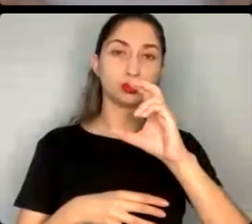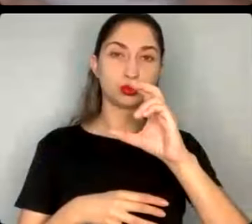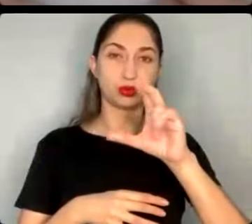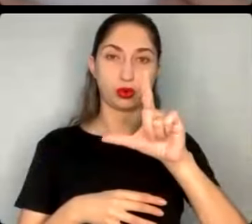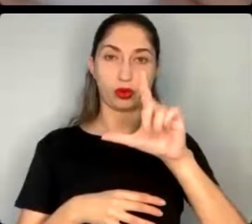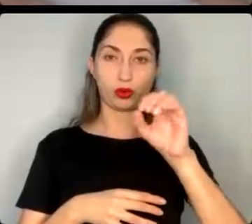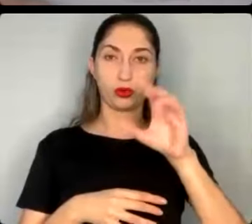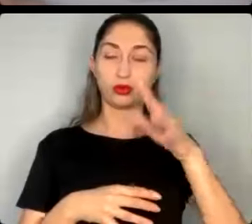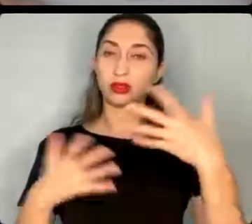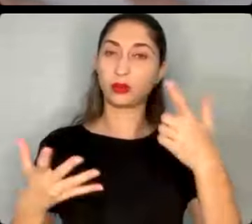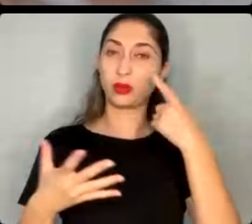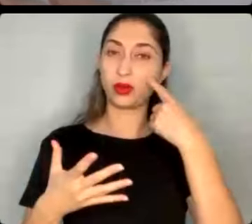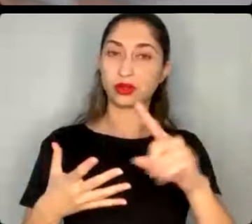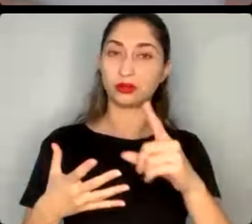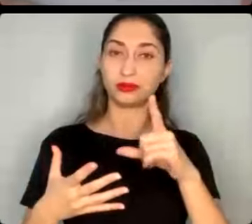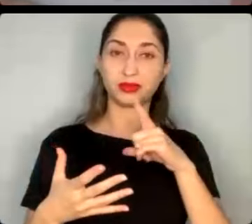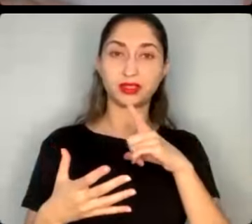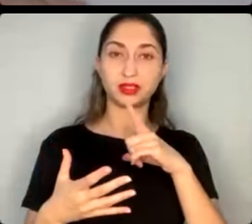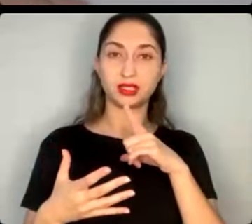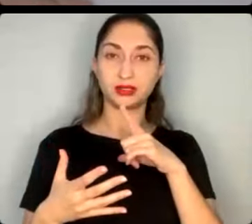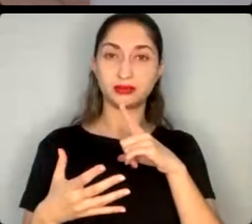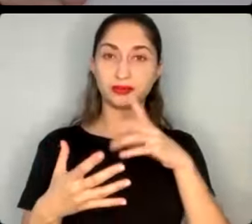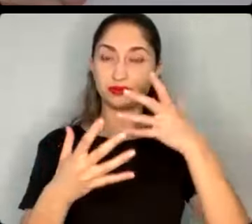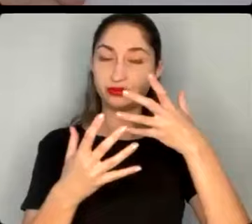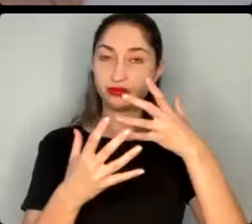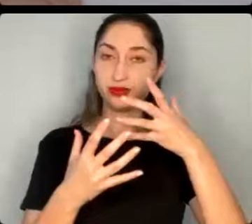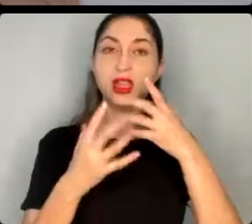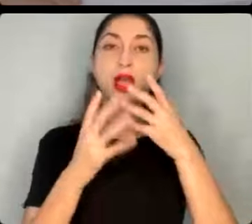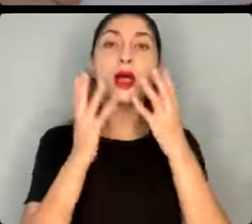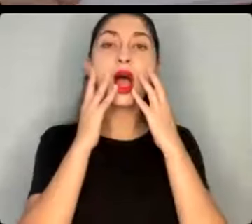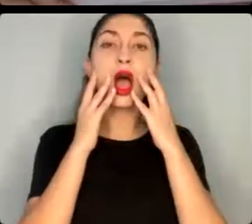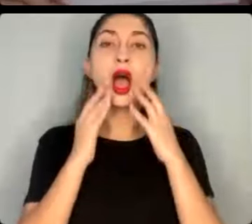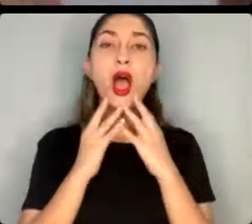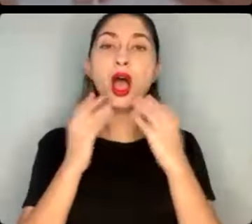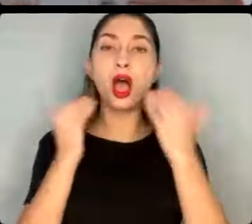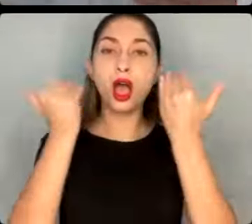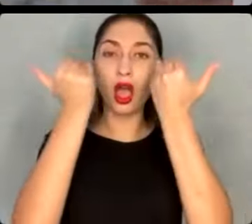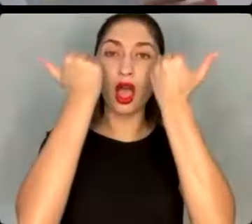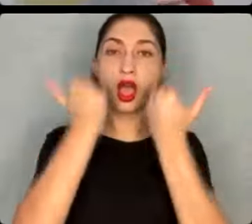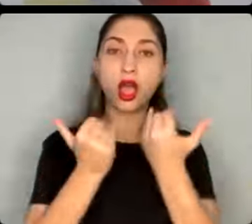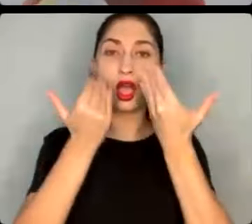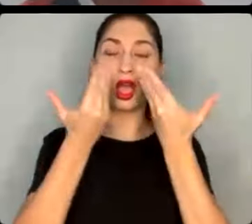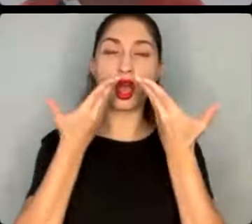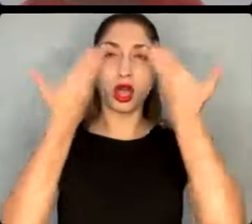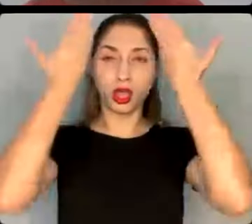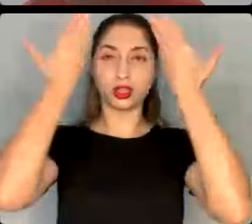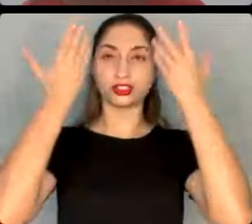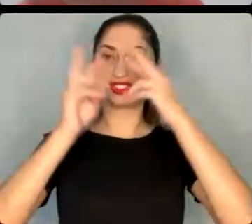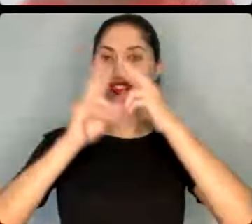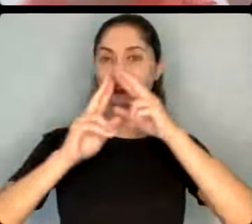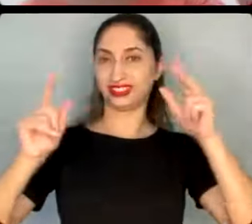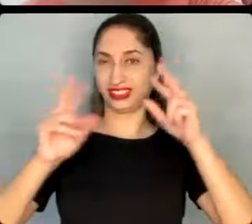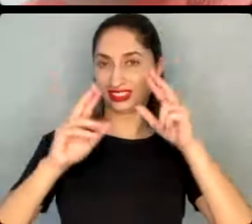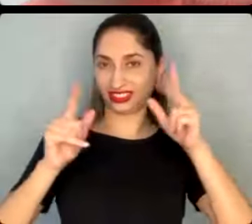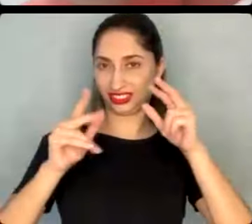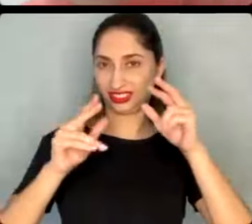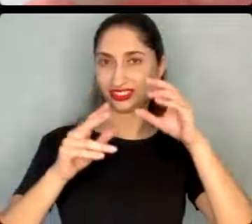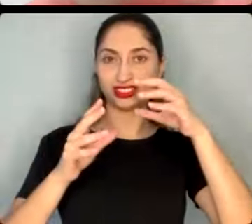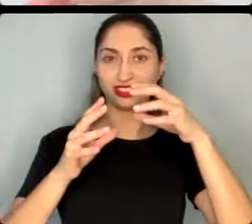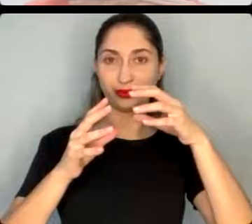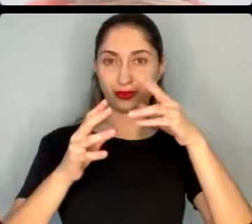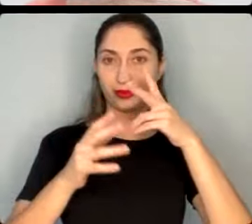água. Os olhos acima, a cavidade bucal abaixo, né? Ele é como se fosse essa